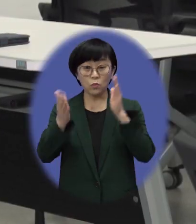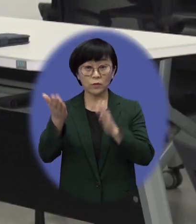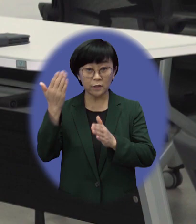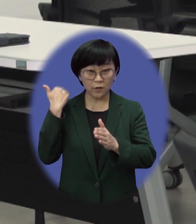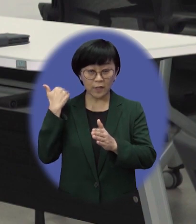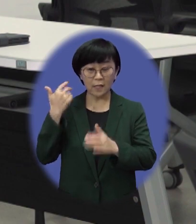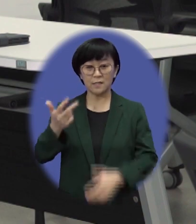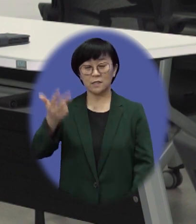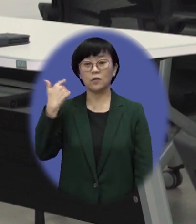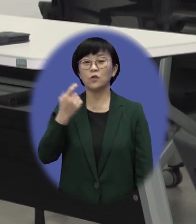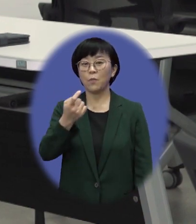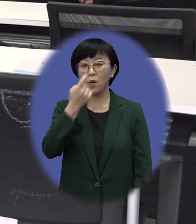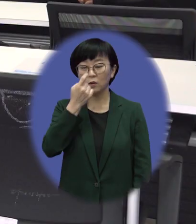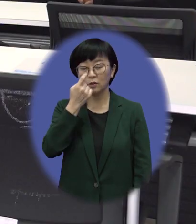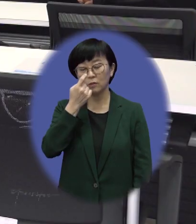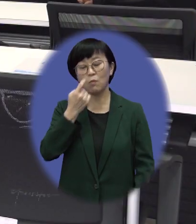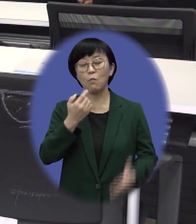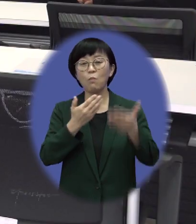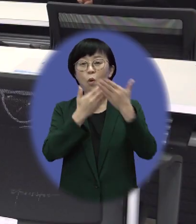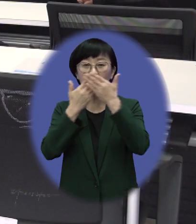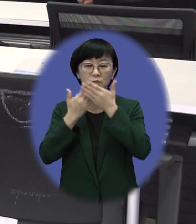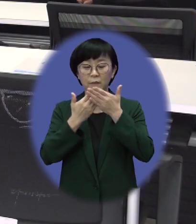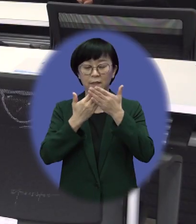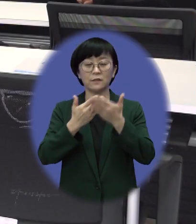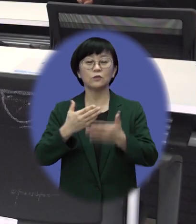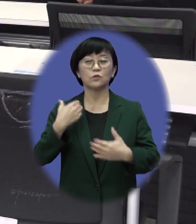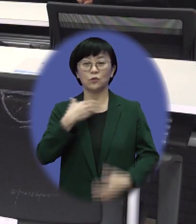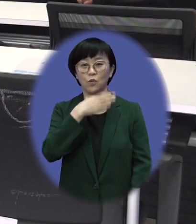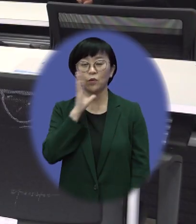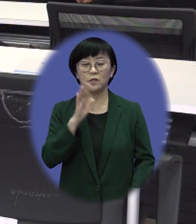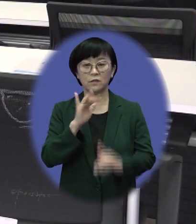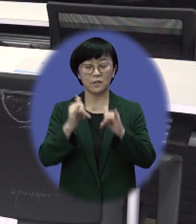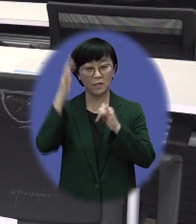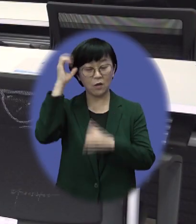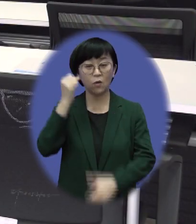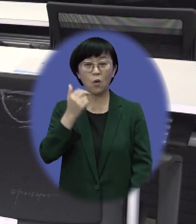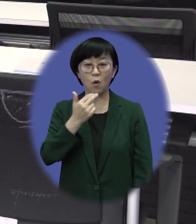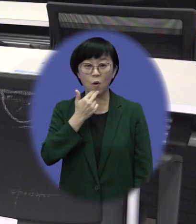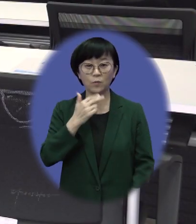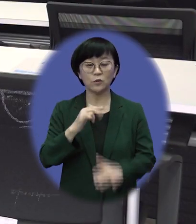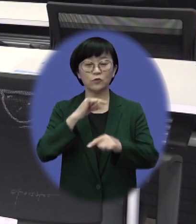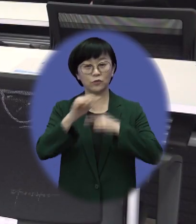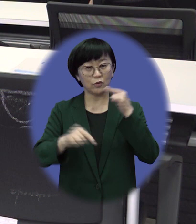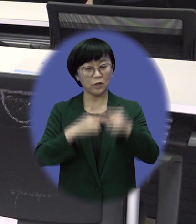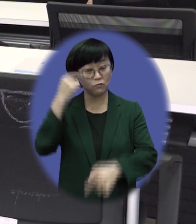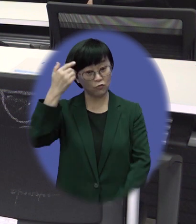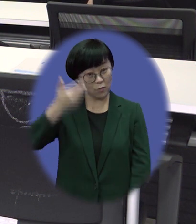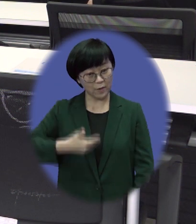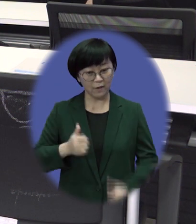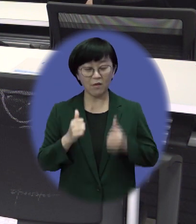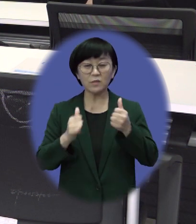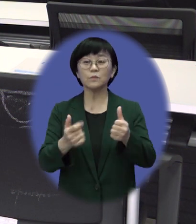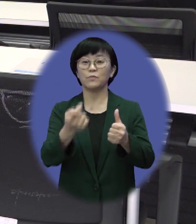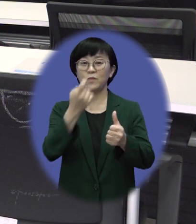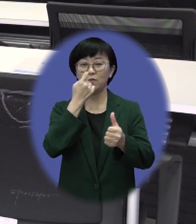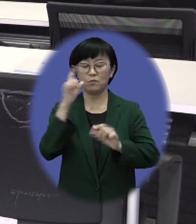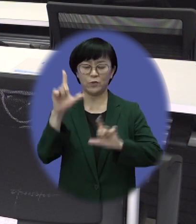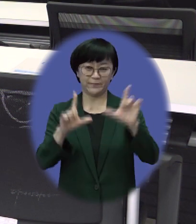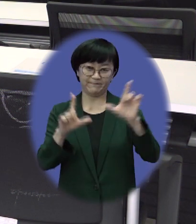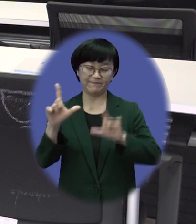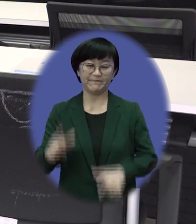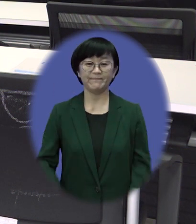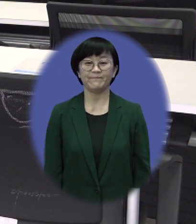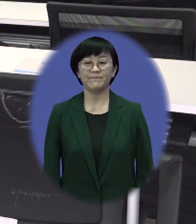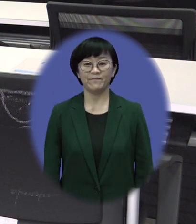수업 전에 지난주에 배웠던 수어를 복습하고 계시는 어르신들. 기억이 안 나는 수어를 제작진에게 물어보면서까지 열심히